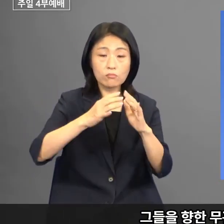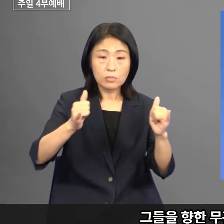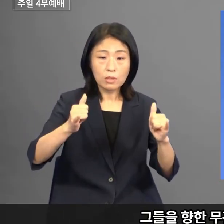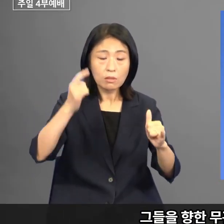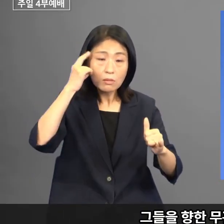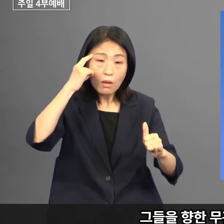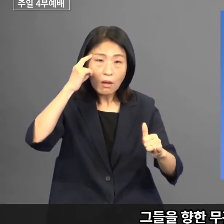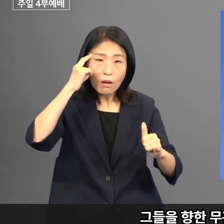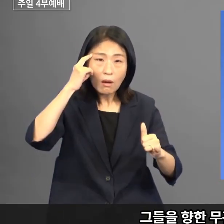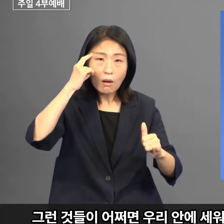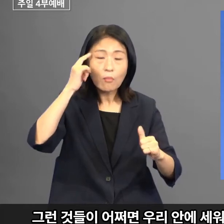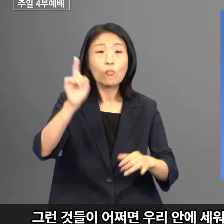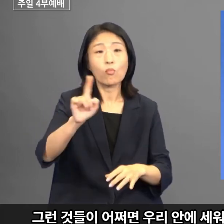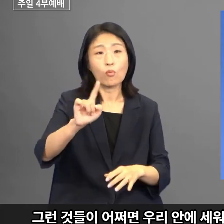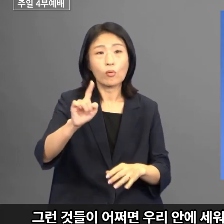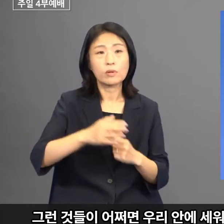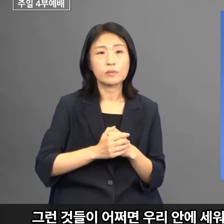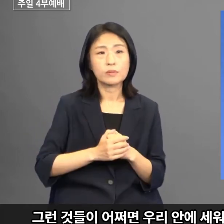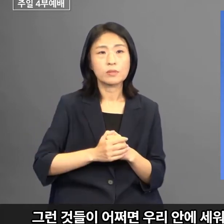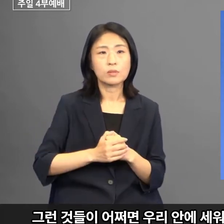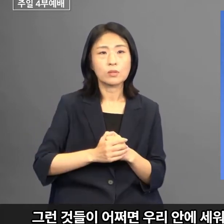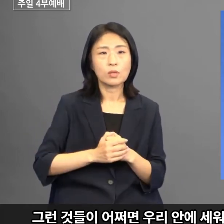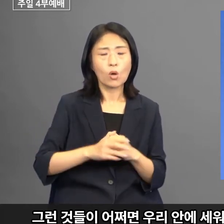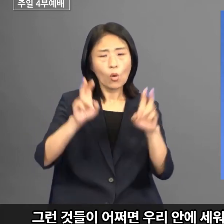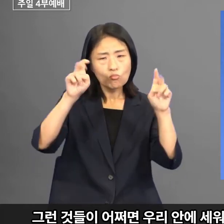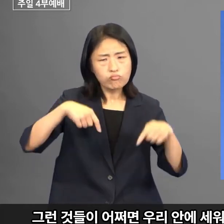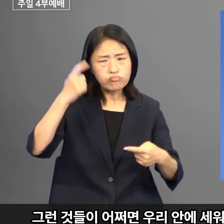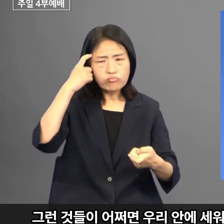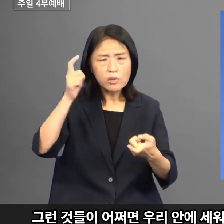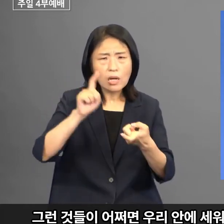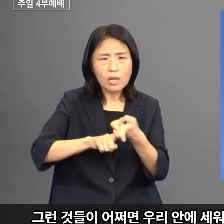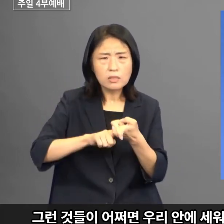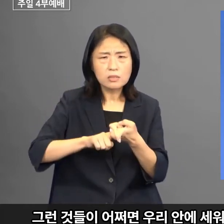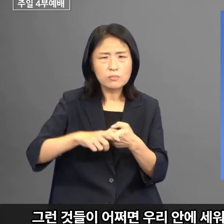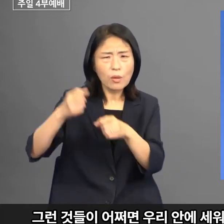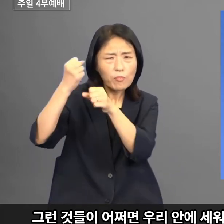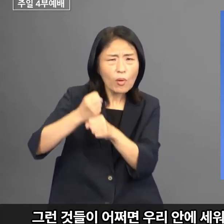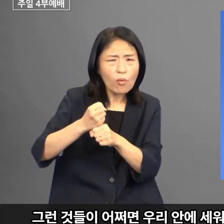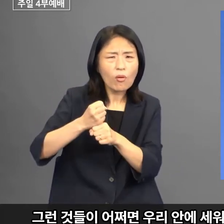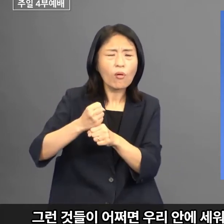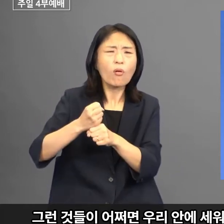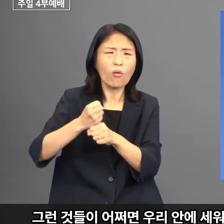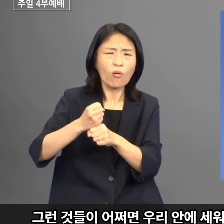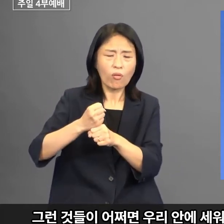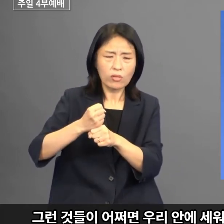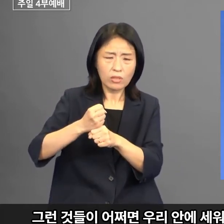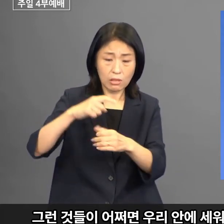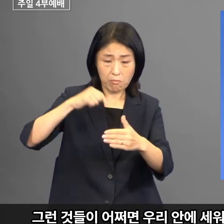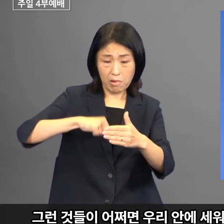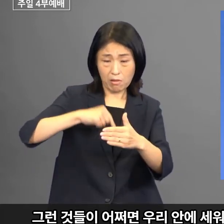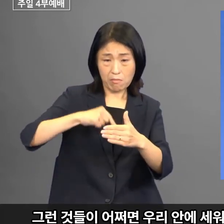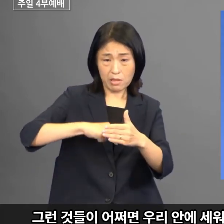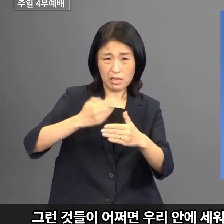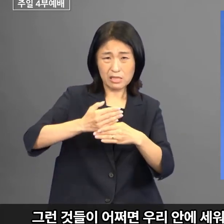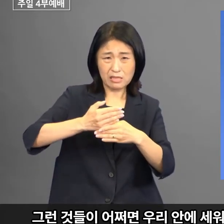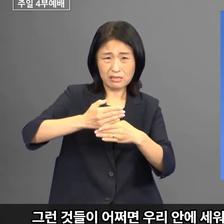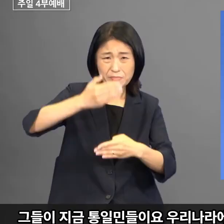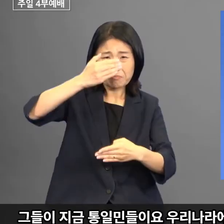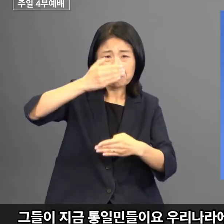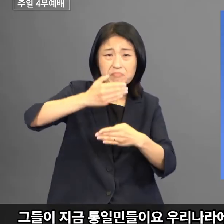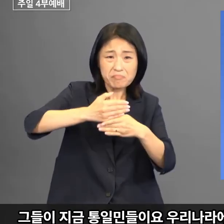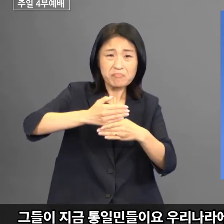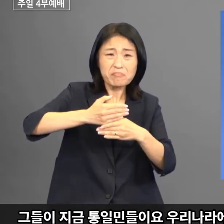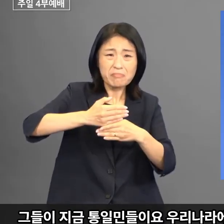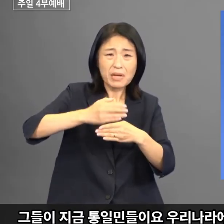무관심이나 편견이나 그런 것들이 어쩌면 우리 안에 세워진 더 큰 마음의 장벽일지도 모릅니다.